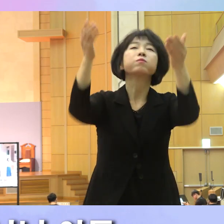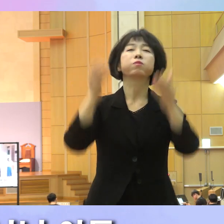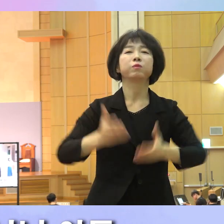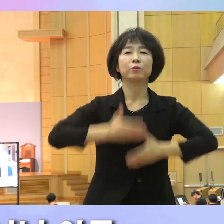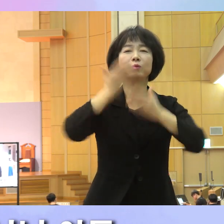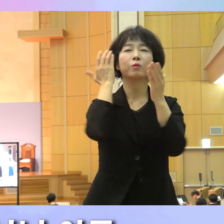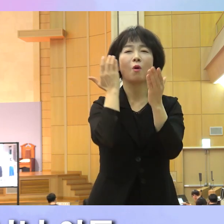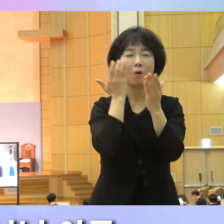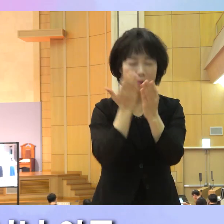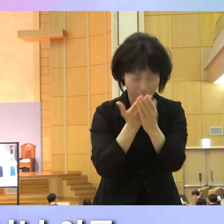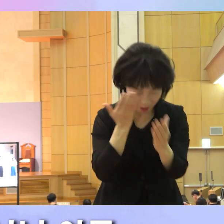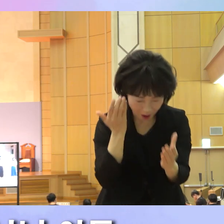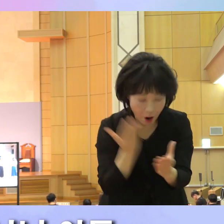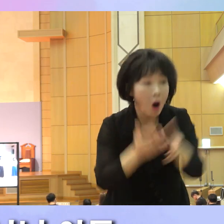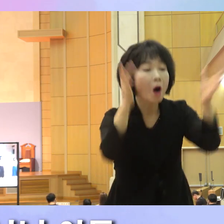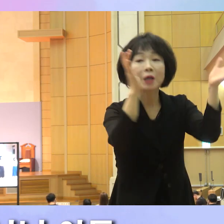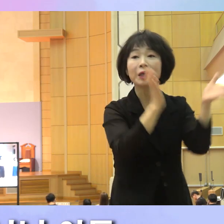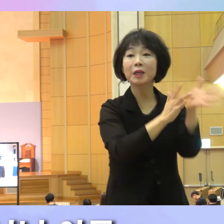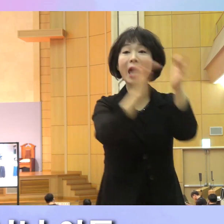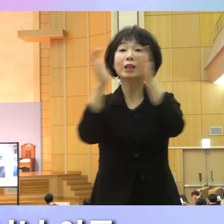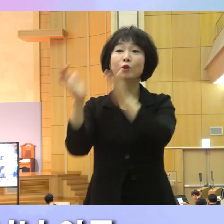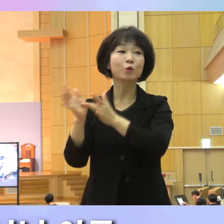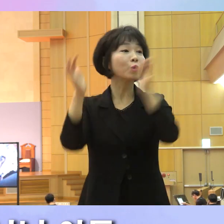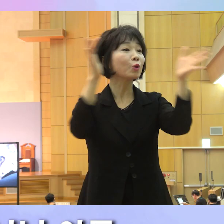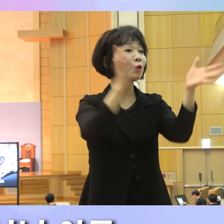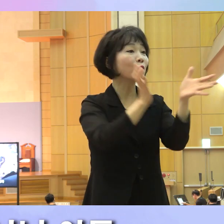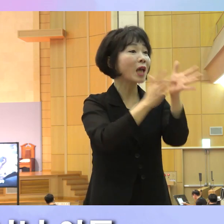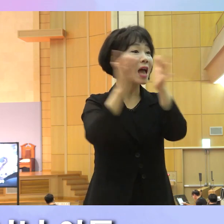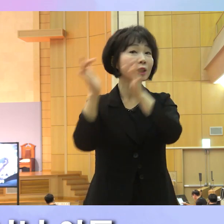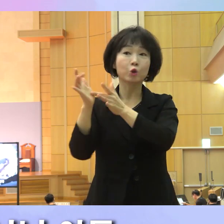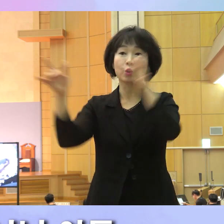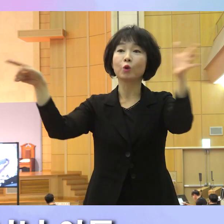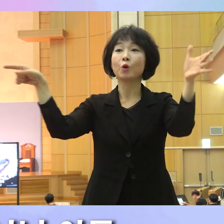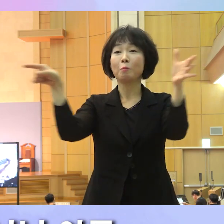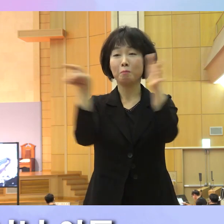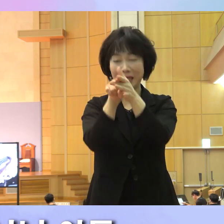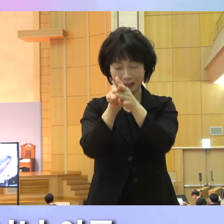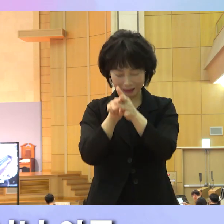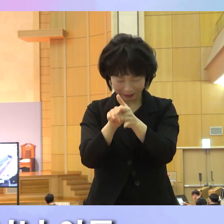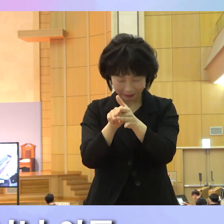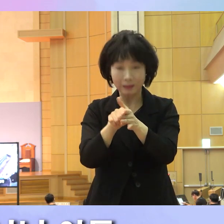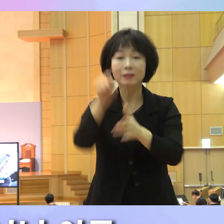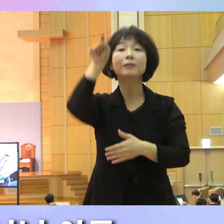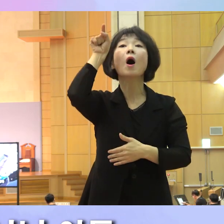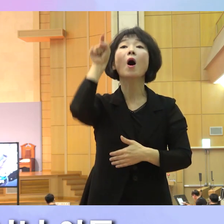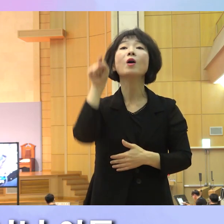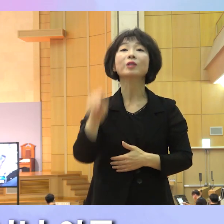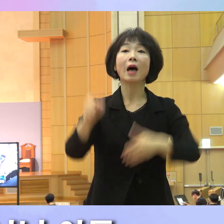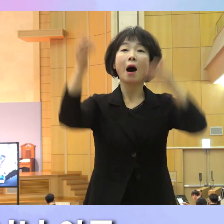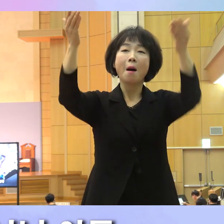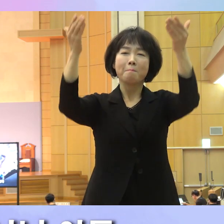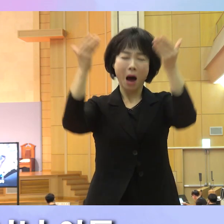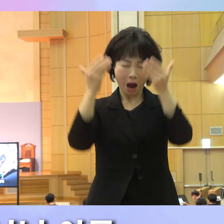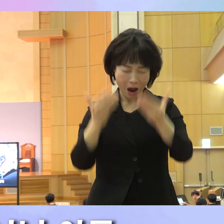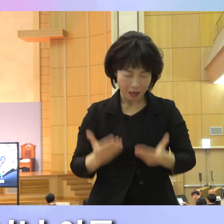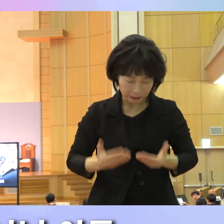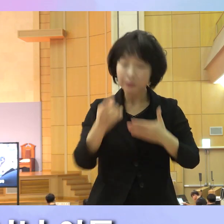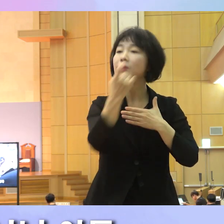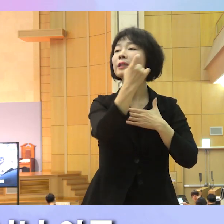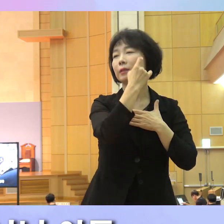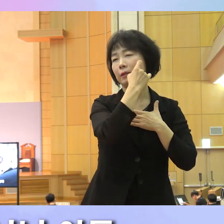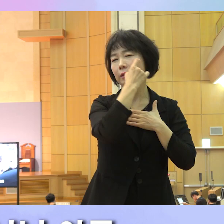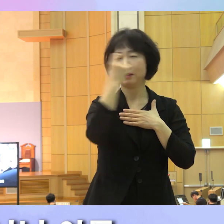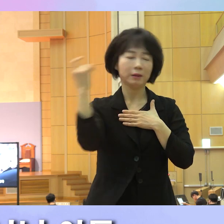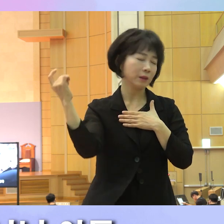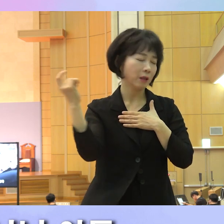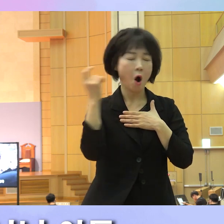예수 믿는 것은 예수 예수 믿는 것은